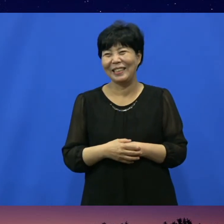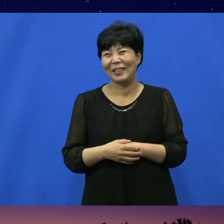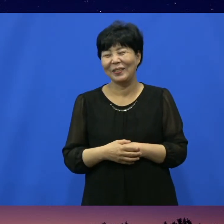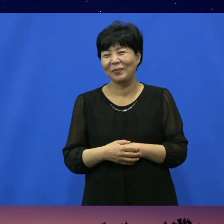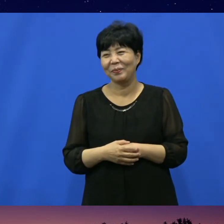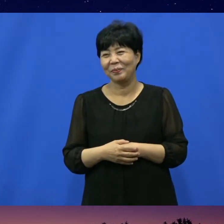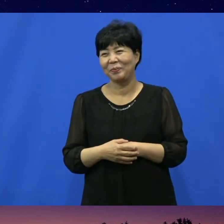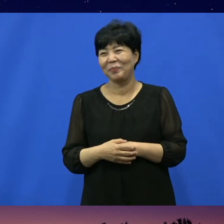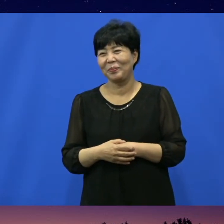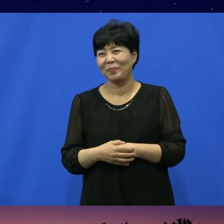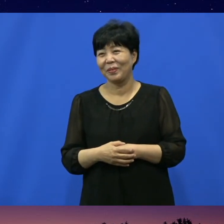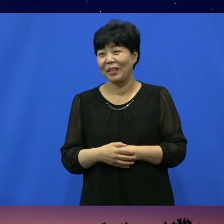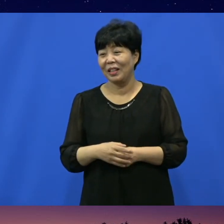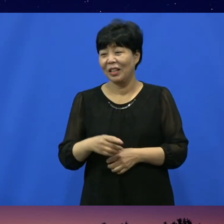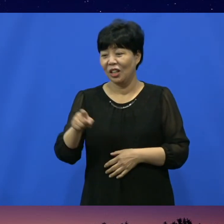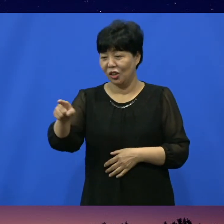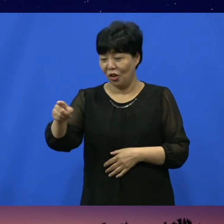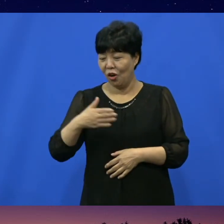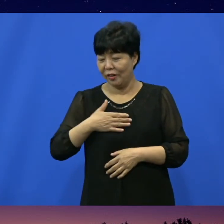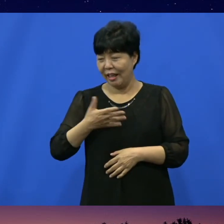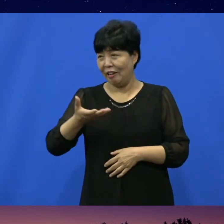너는 내 거 뭐 이런 거 있잖아요.